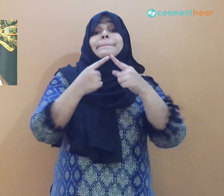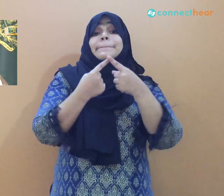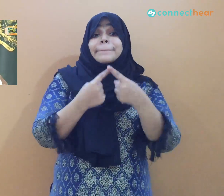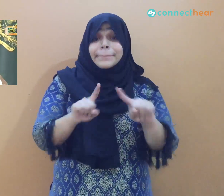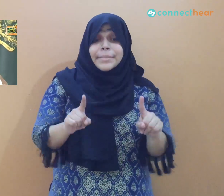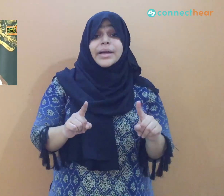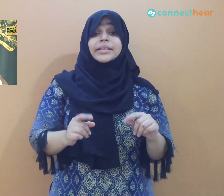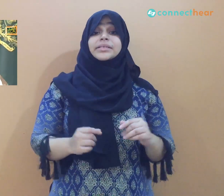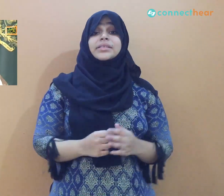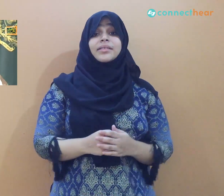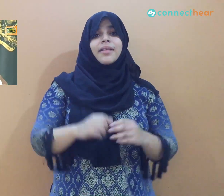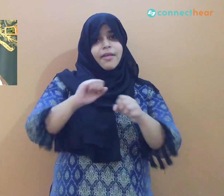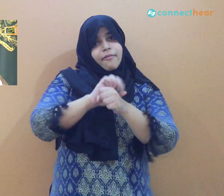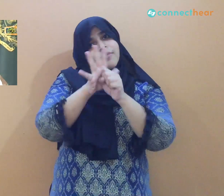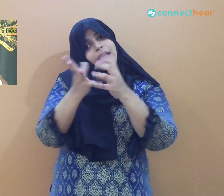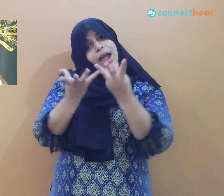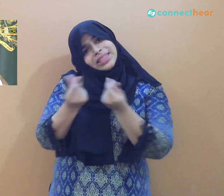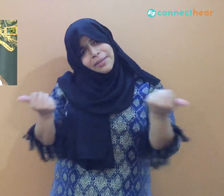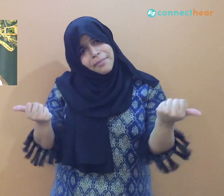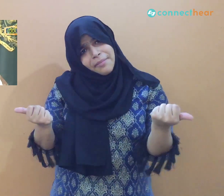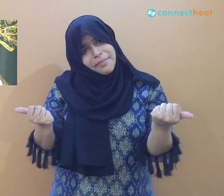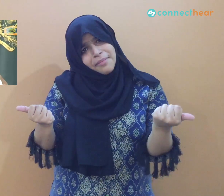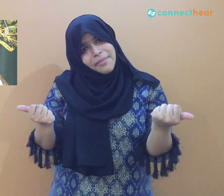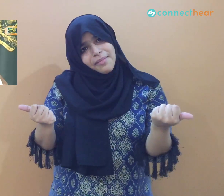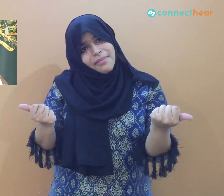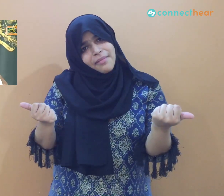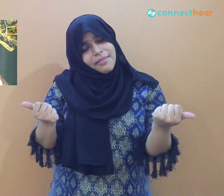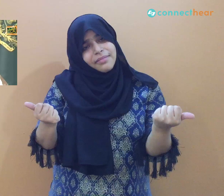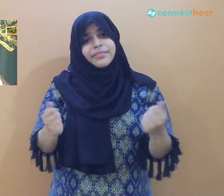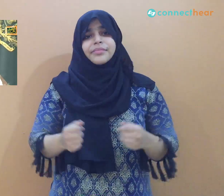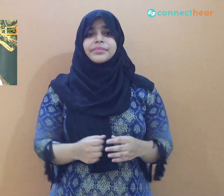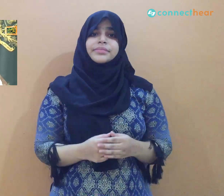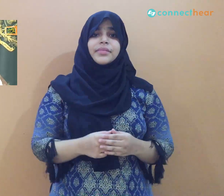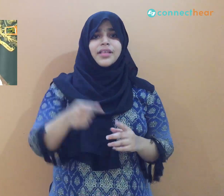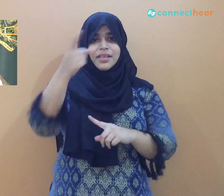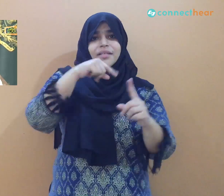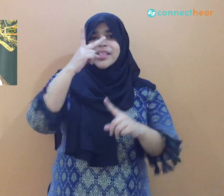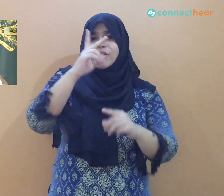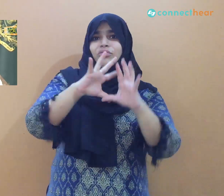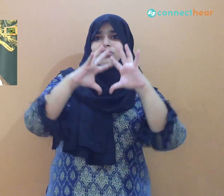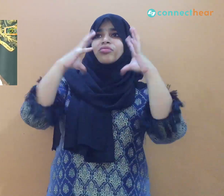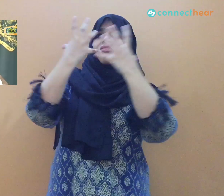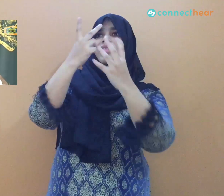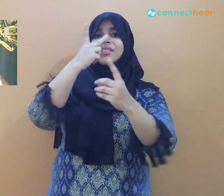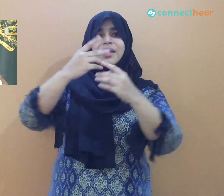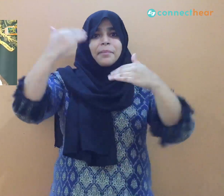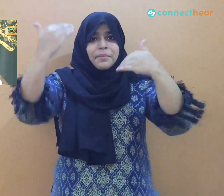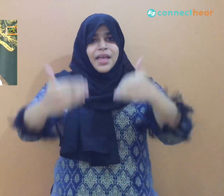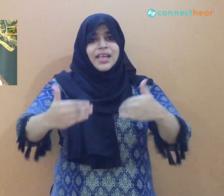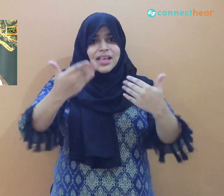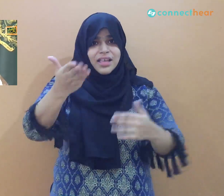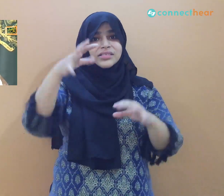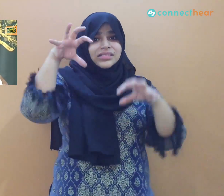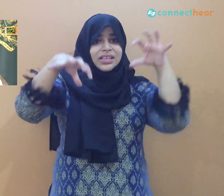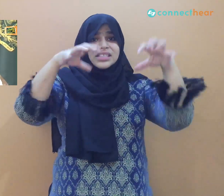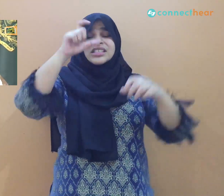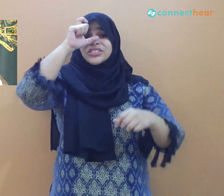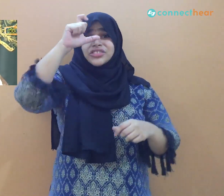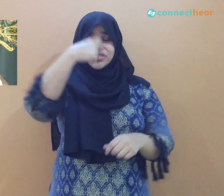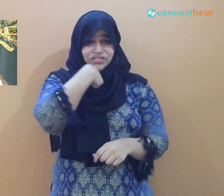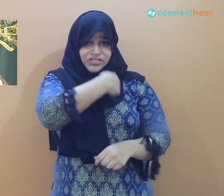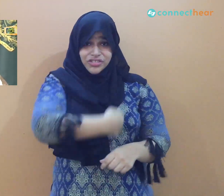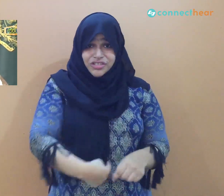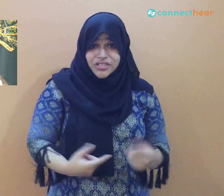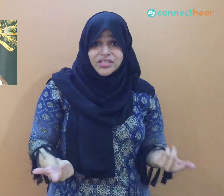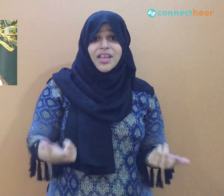لیکن کیا وائرس ختم ہو جائے گی؟ اب دیکھ لیں دنیا میں جدھر لاک ڈاؤن ہے، ووہان پروونس جدھر چائنا نے